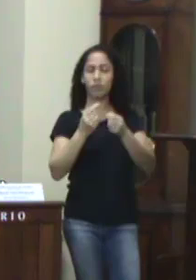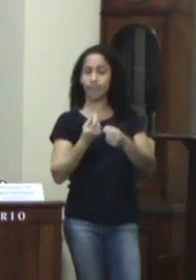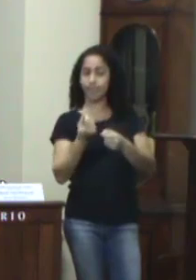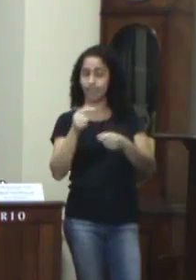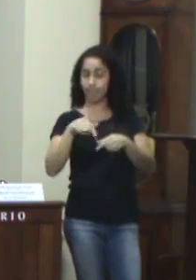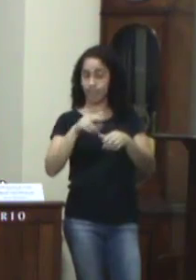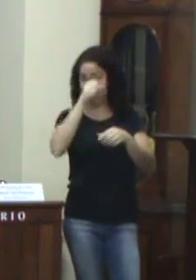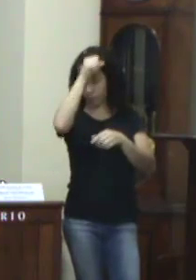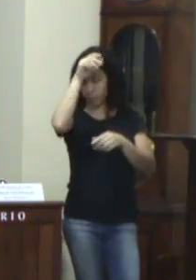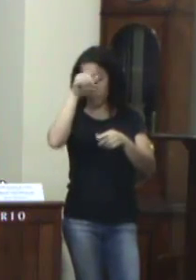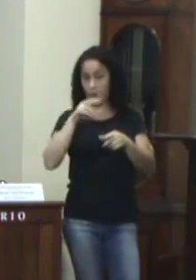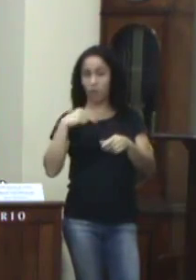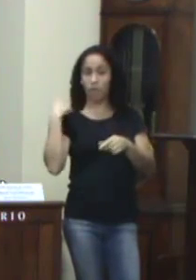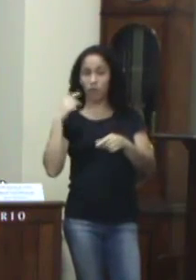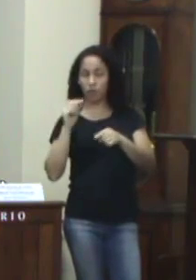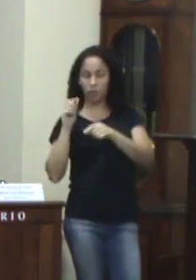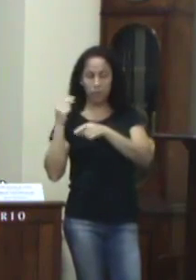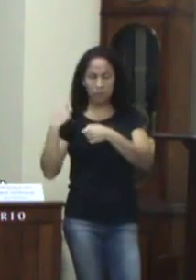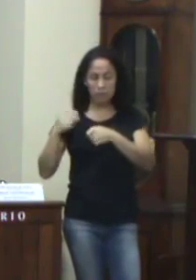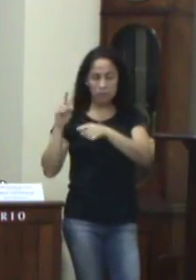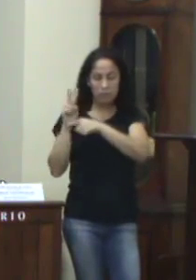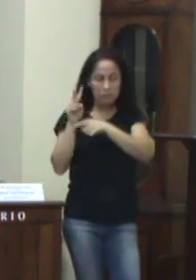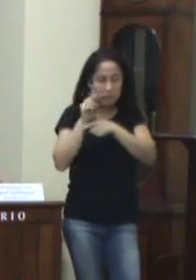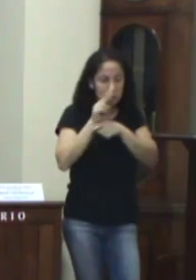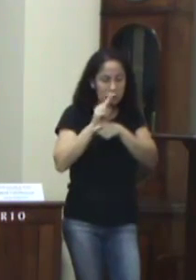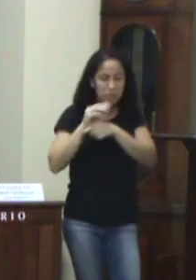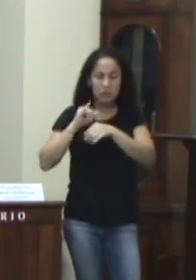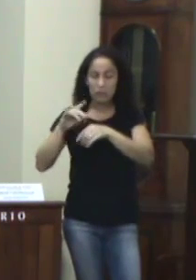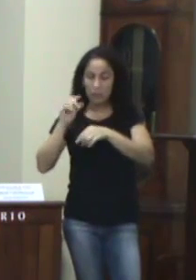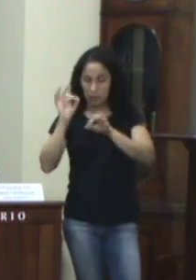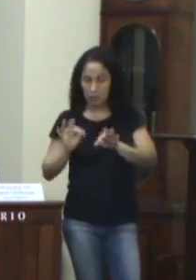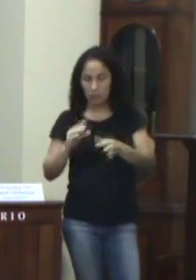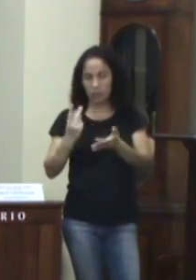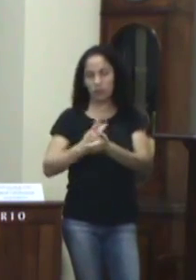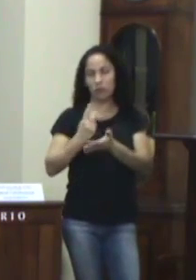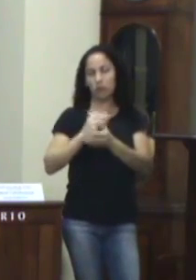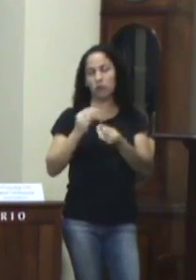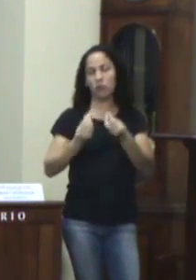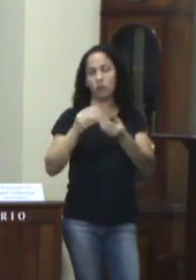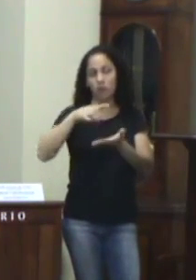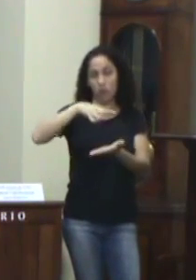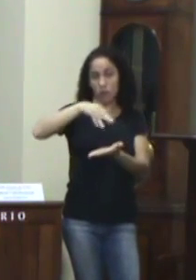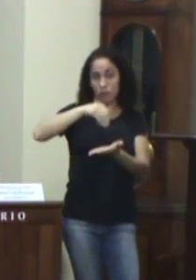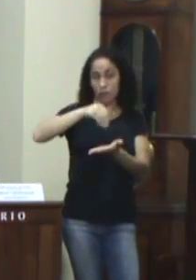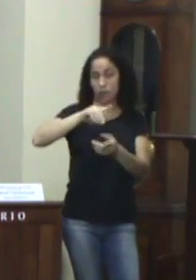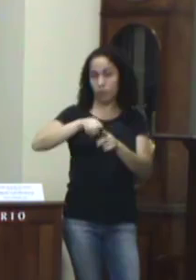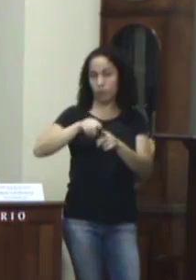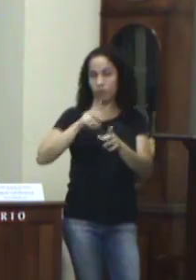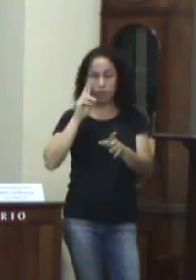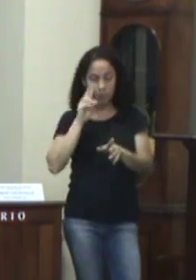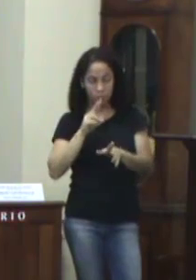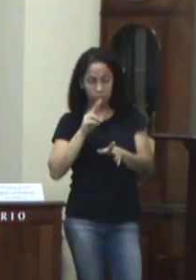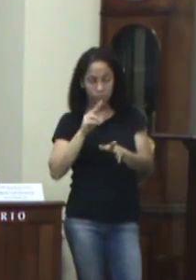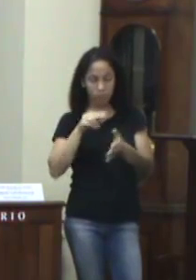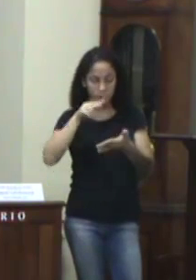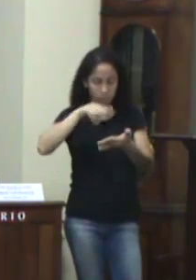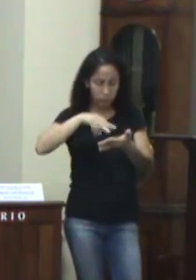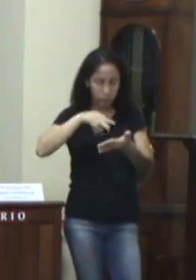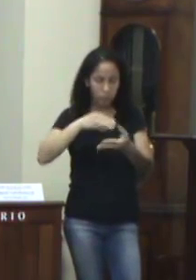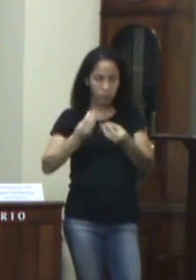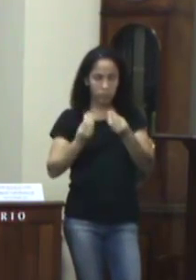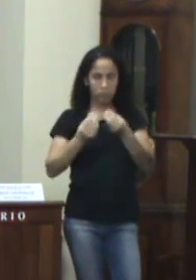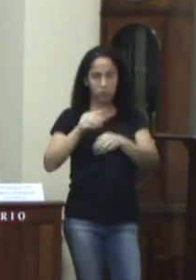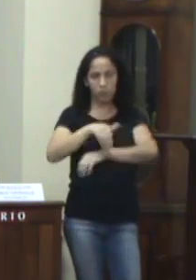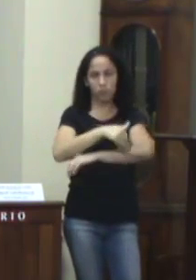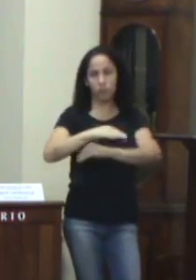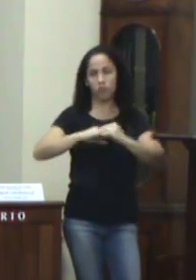das atividades que o vereador, no exercício do controle externo, é obrigado a fazer. Com a cópia, espero ter acesso ao processo que viabilizou o